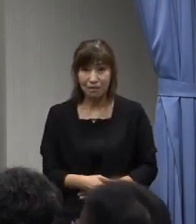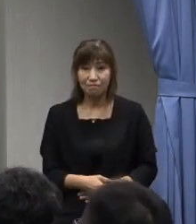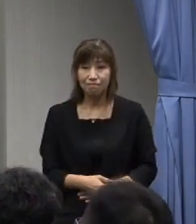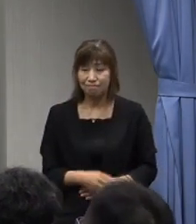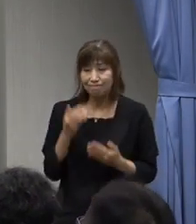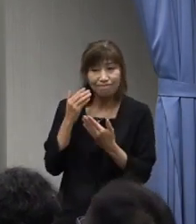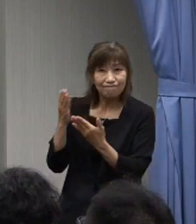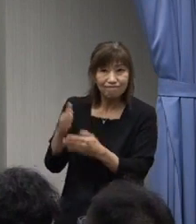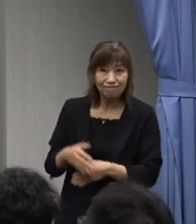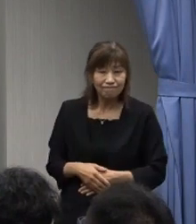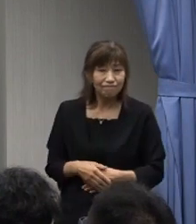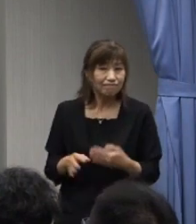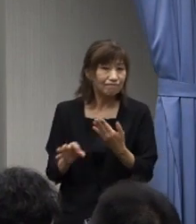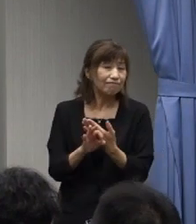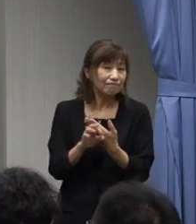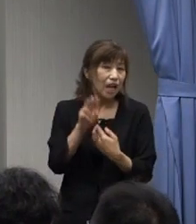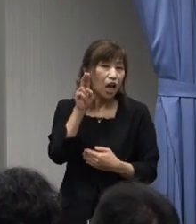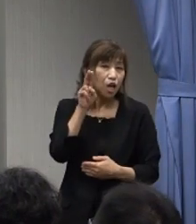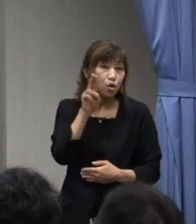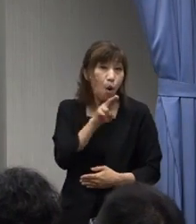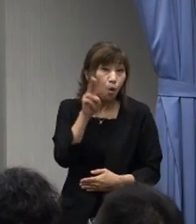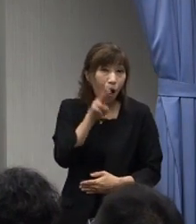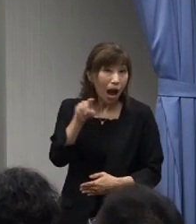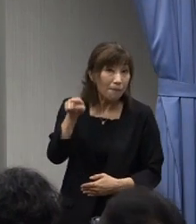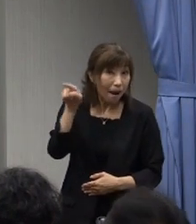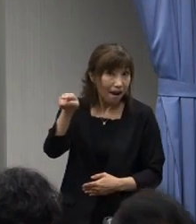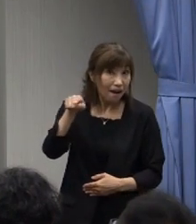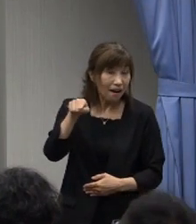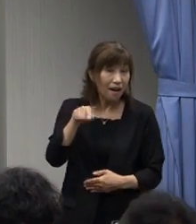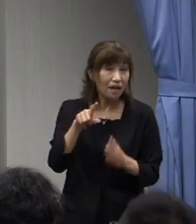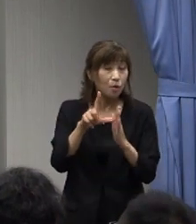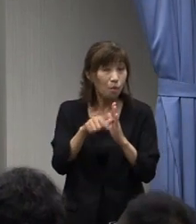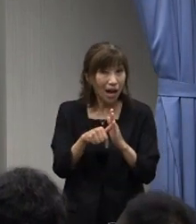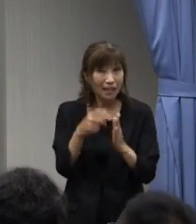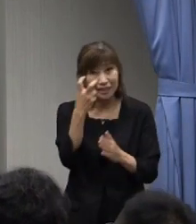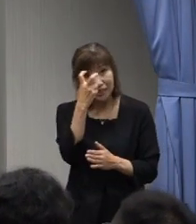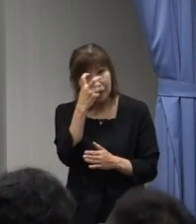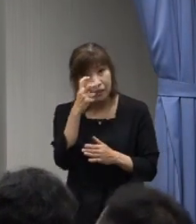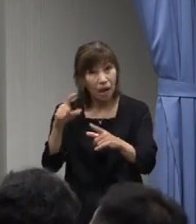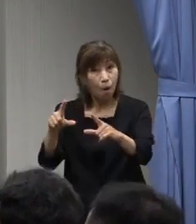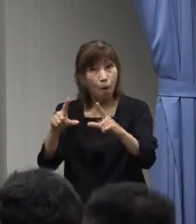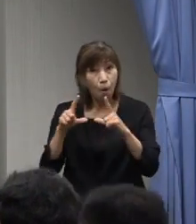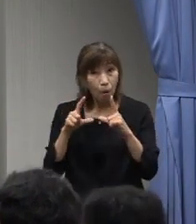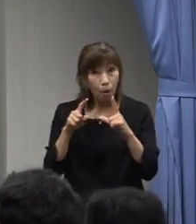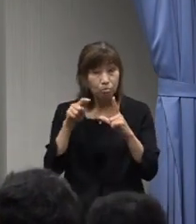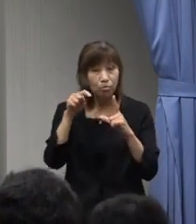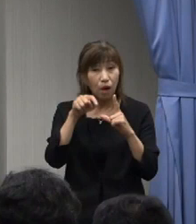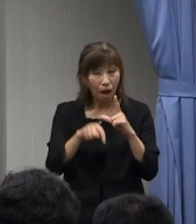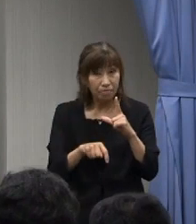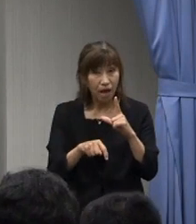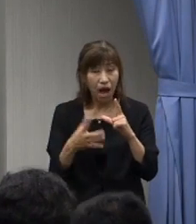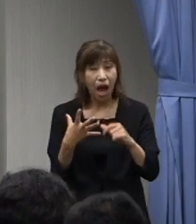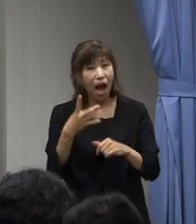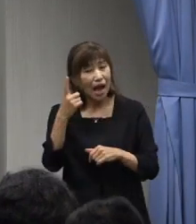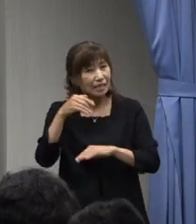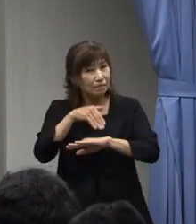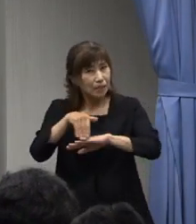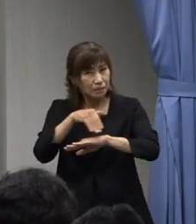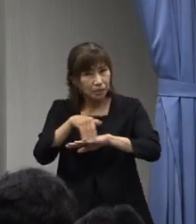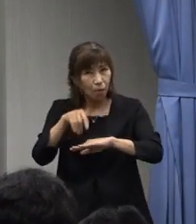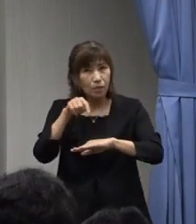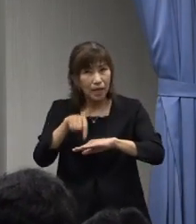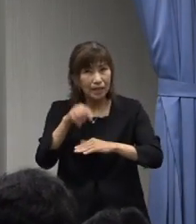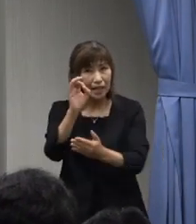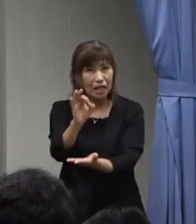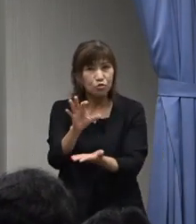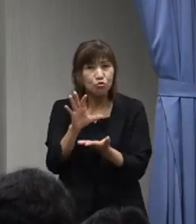例えば横浜の場合はですね、検証報告が出ているんですけれども、当初見つこんでたですね、